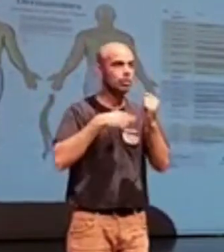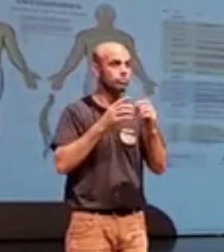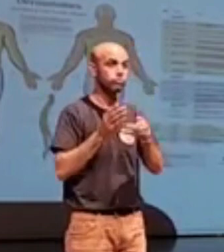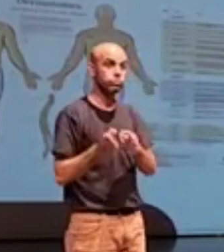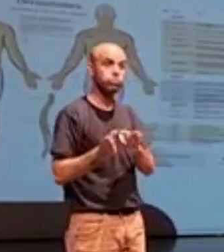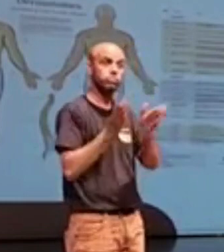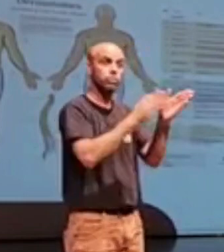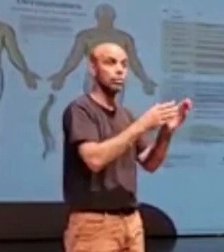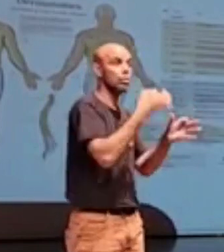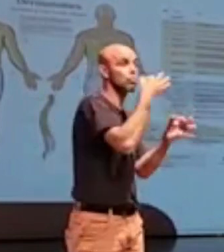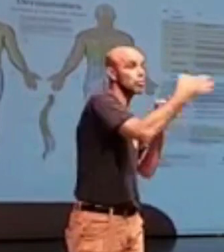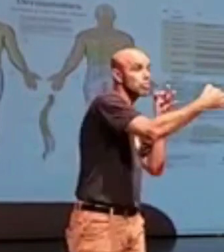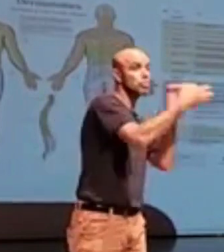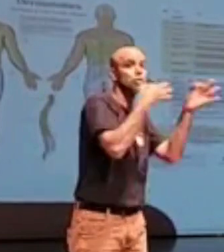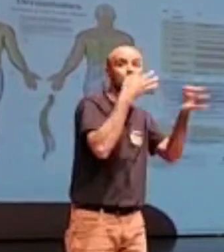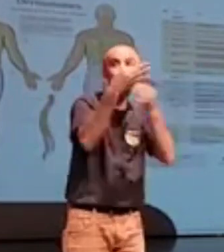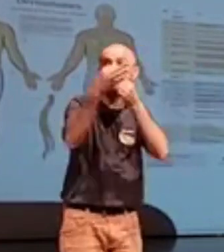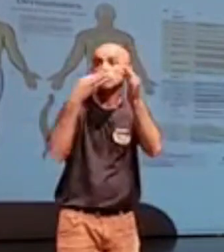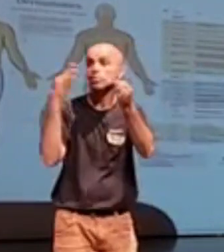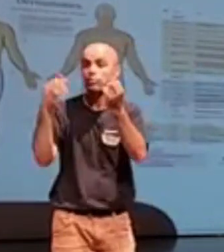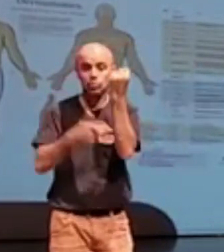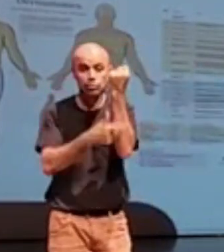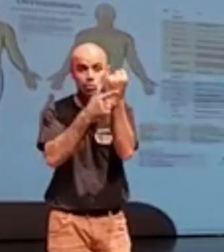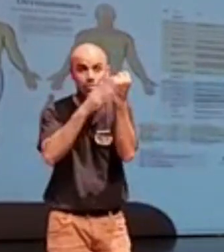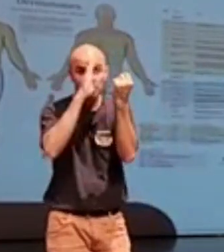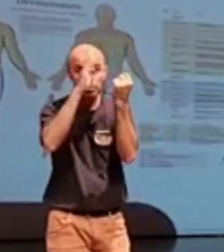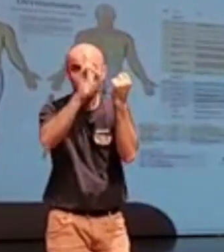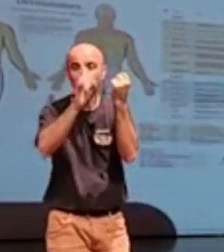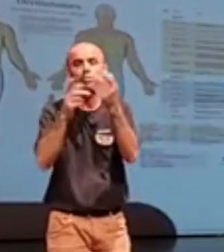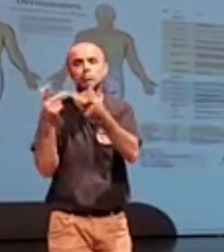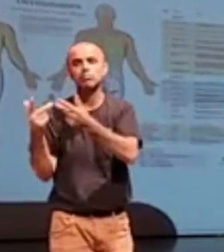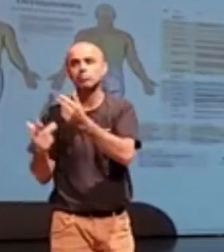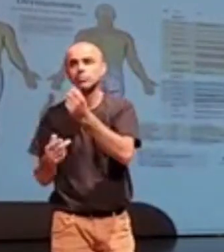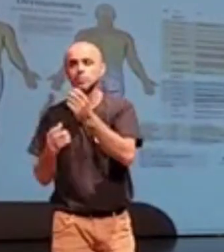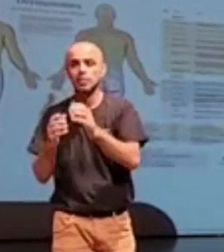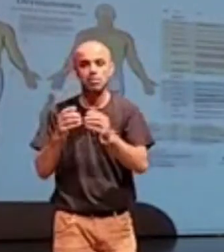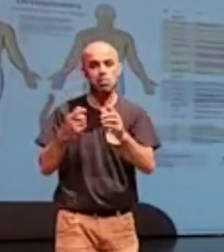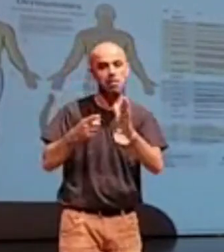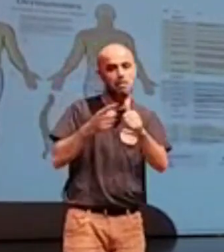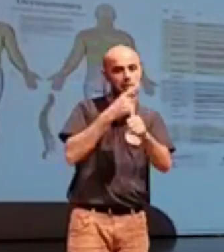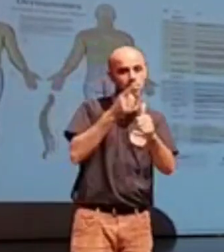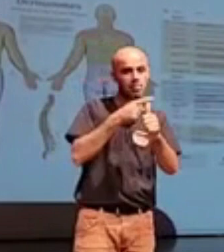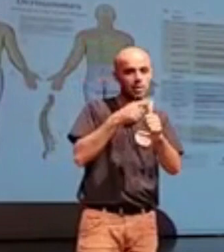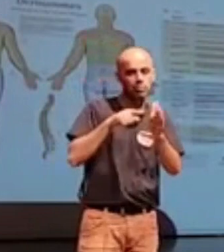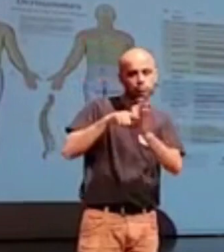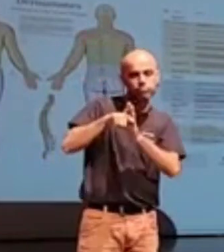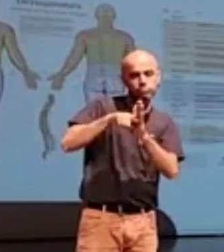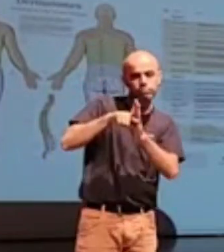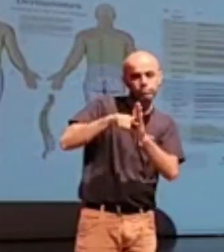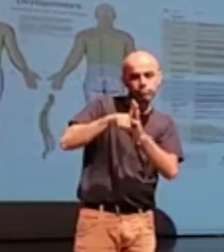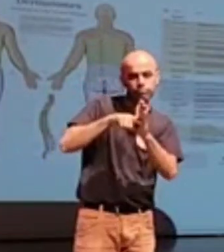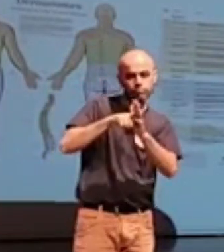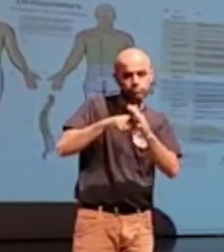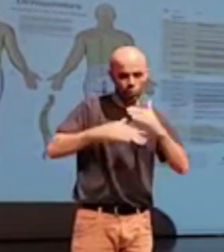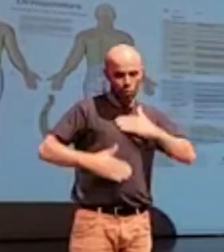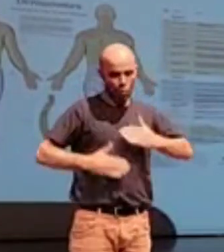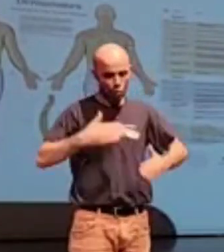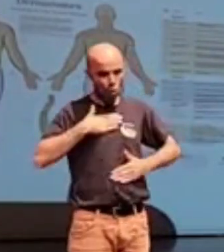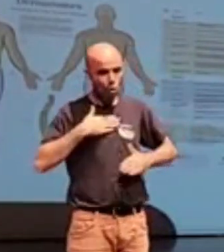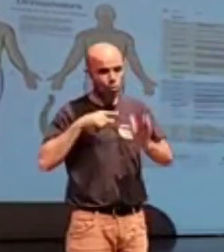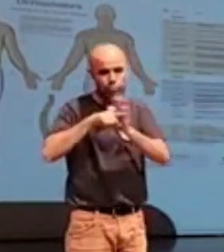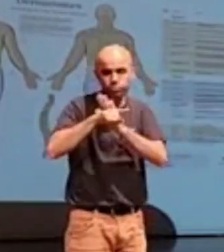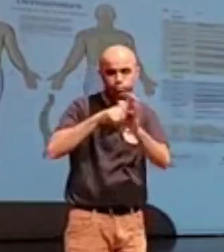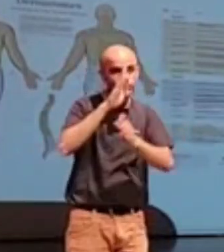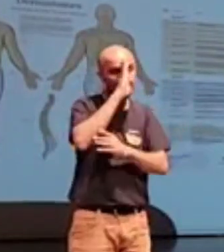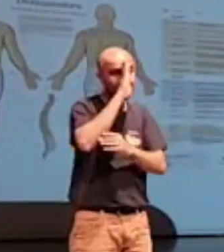Isso é correto, isso é adequado. O que acontece? O cirurgião tem que saber examinar. Exame físico, isso é primordial. Porque, como